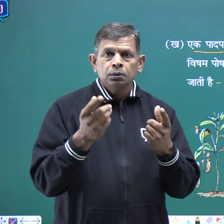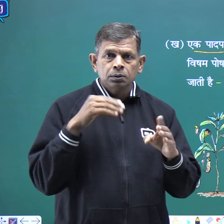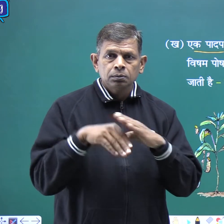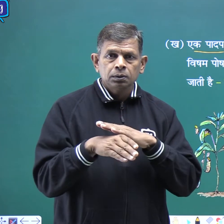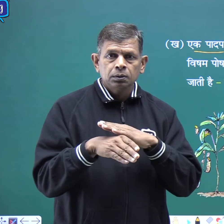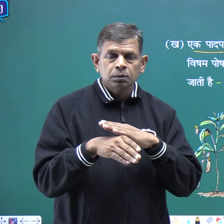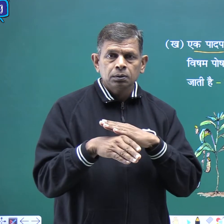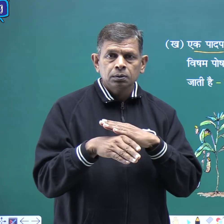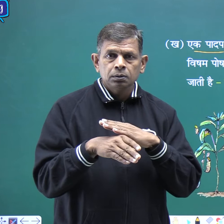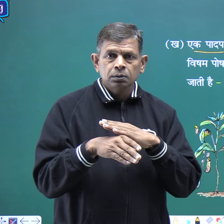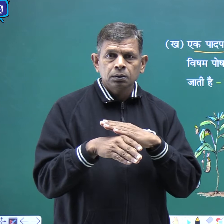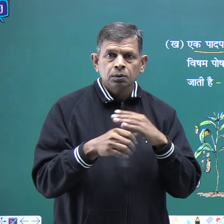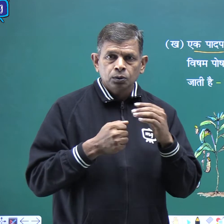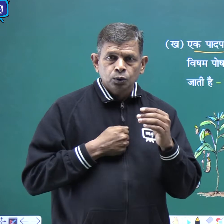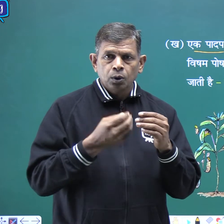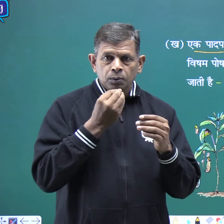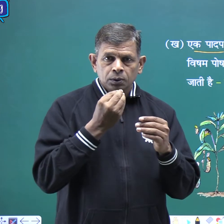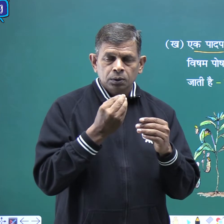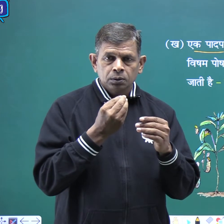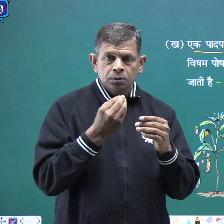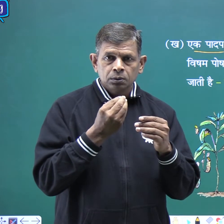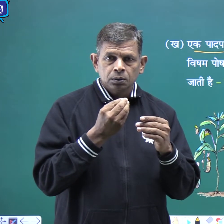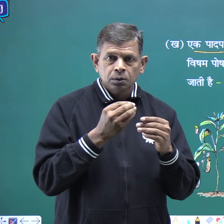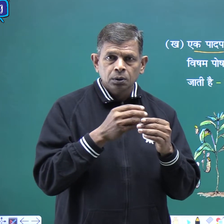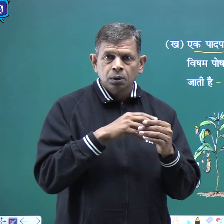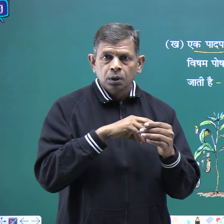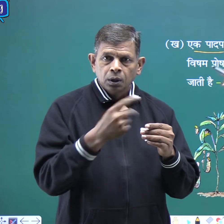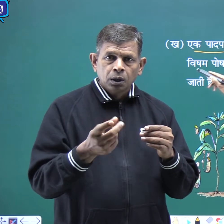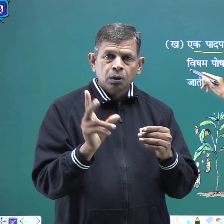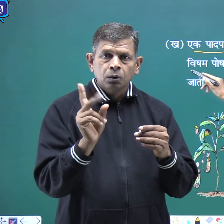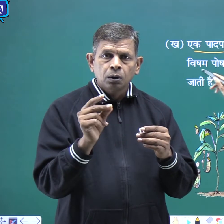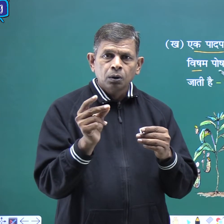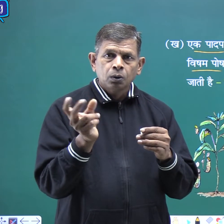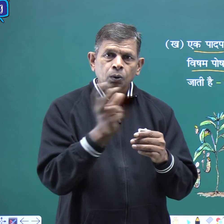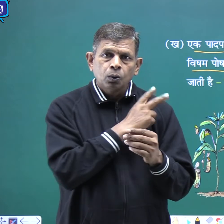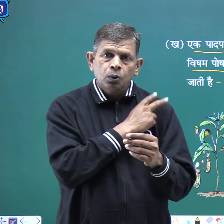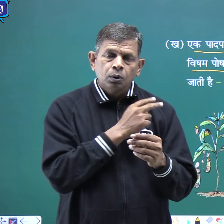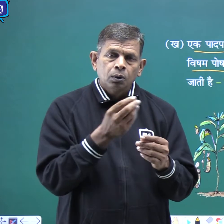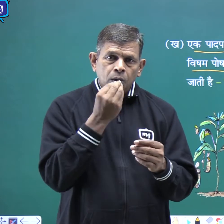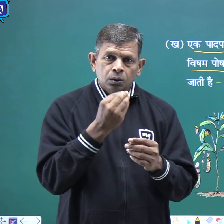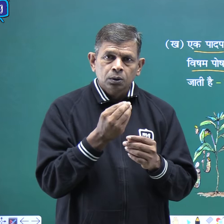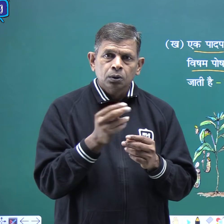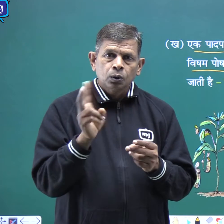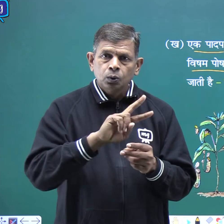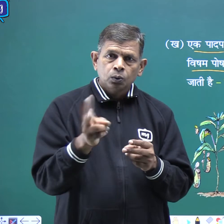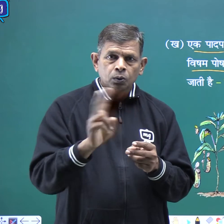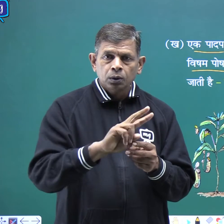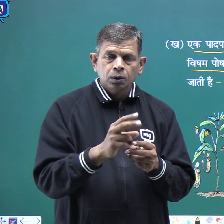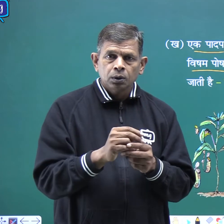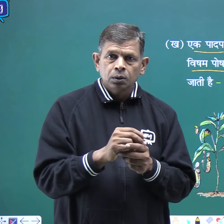जिसमें स्वपोषण एवं विषम पोषण दोनों ही